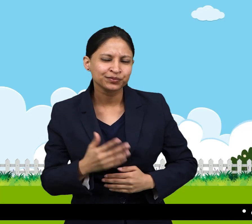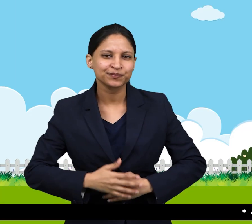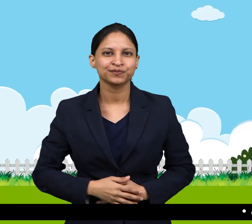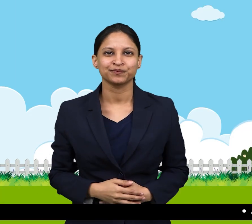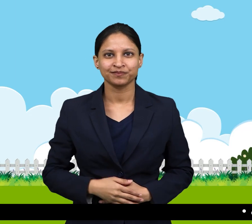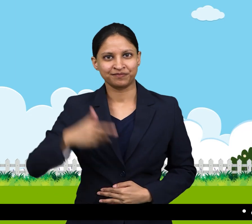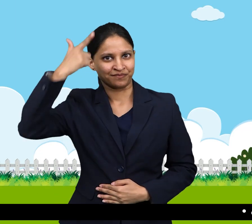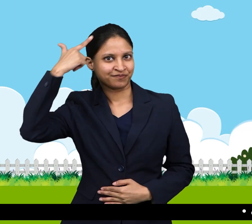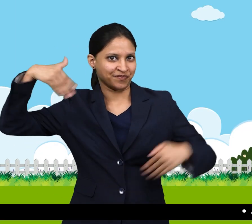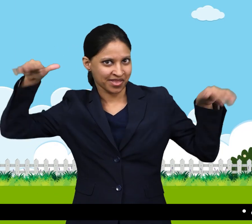காகம்,